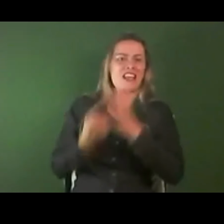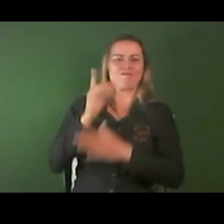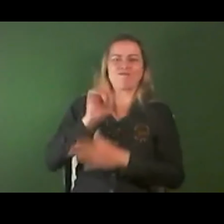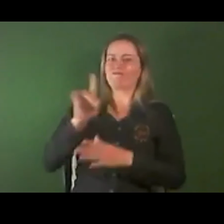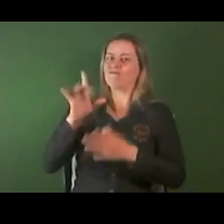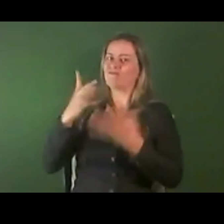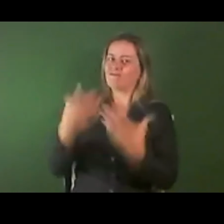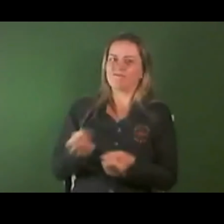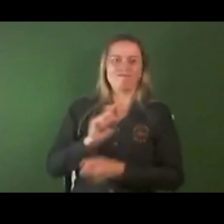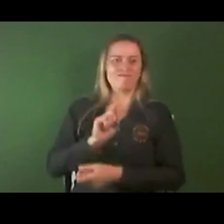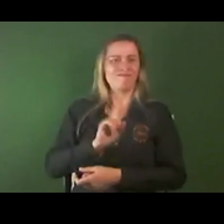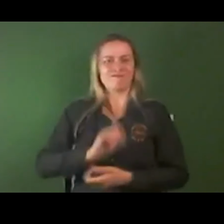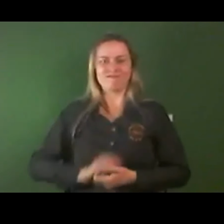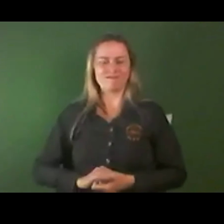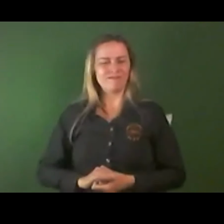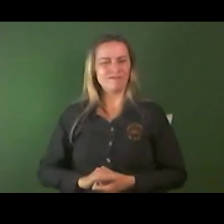atrevo.